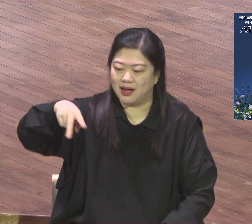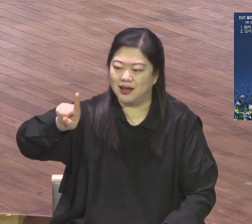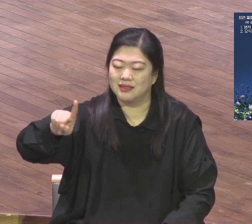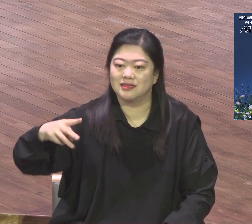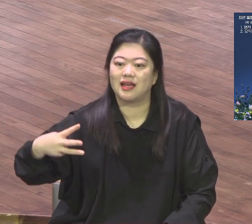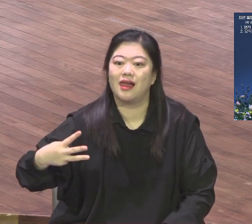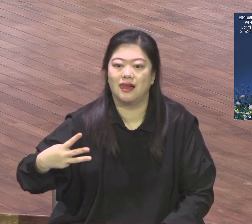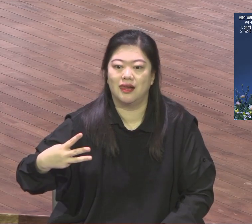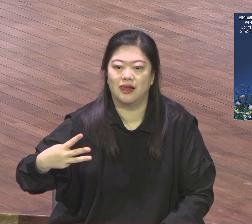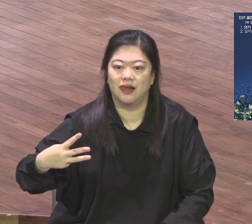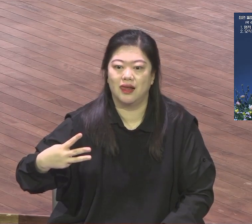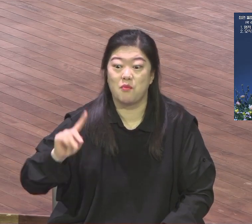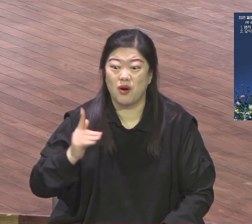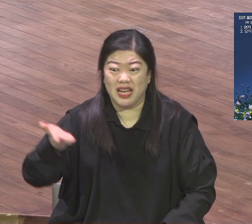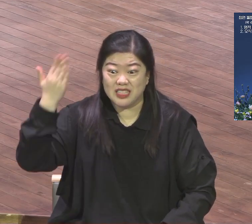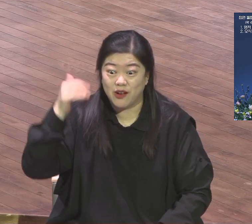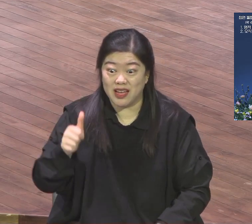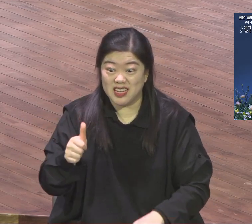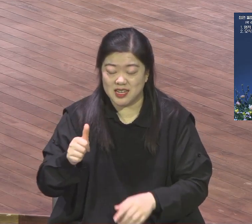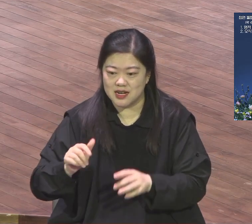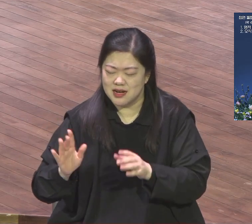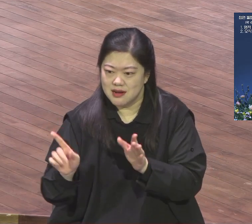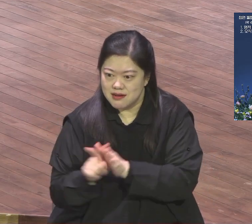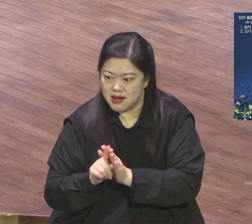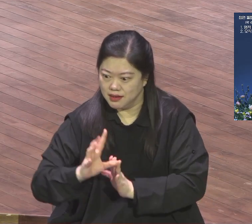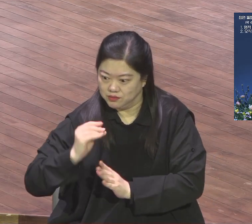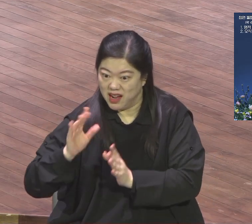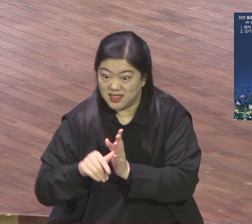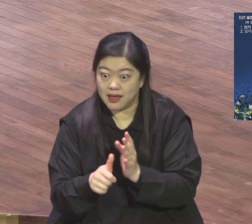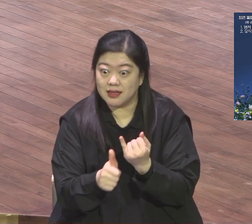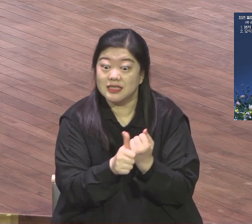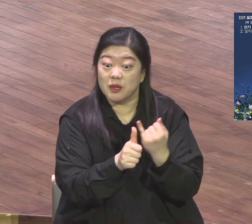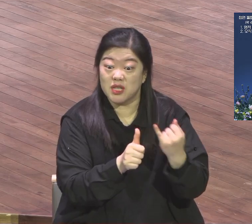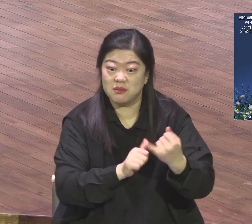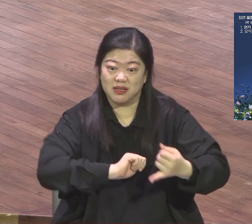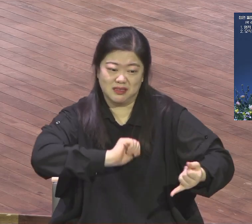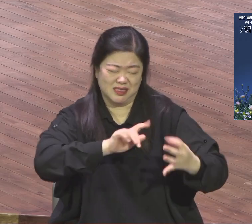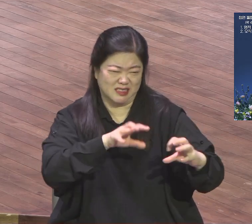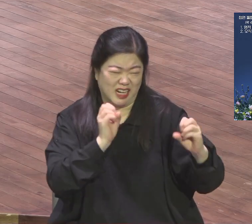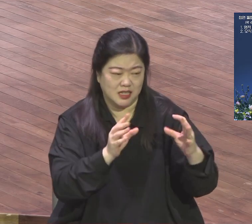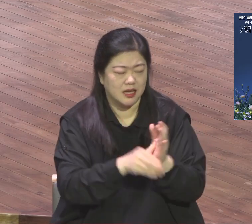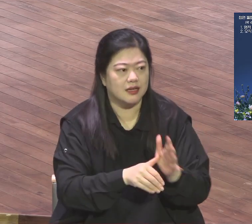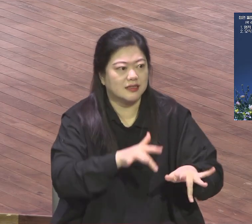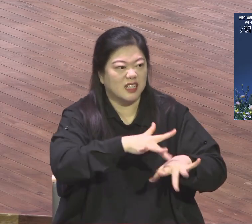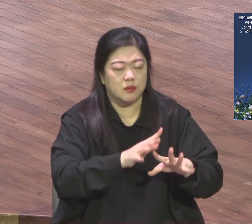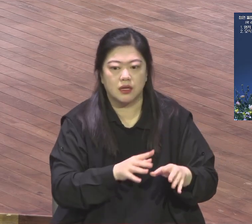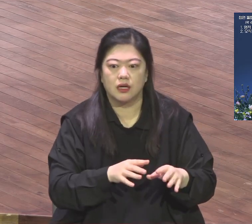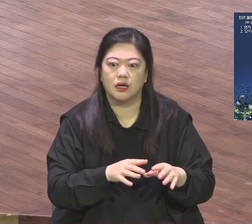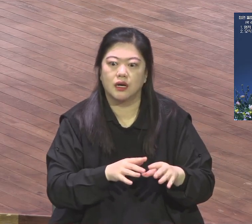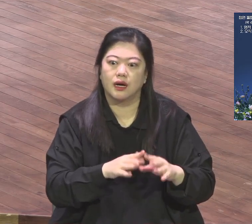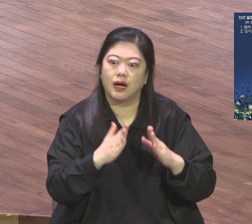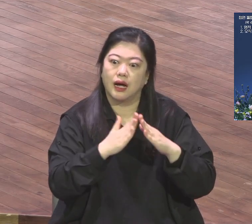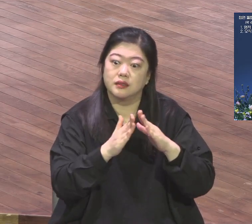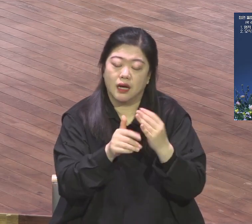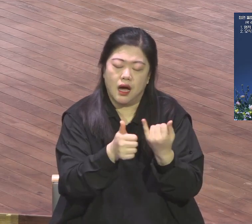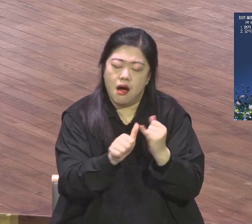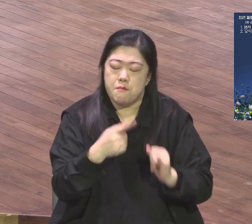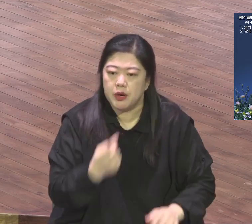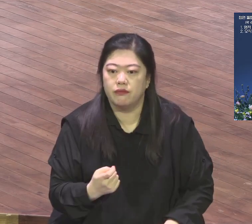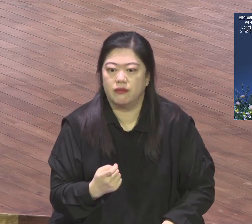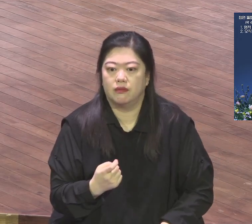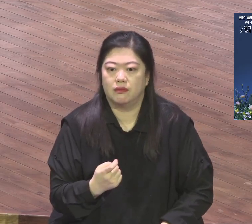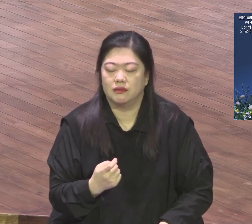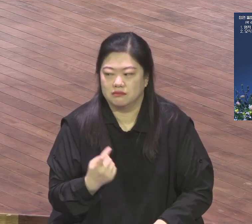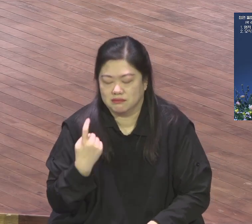속으로 이 사탄아 물러가라. 너가 지금 남편 속에 아내 속에서 나를 넘어뜨리라는데 웃기지 마라. 속으로 딱